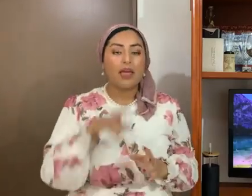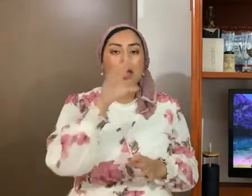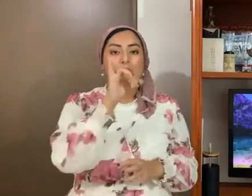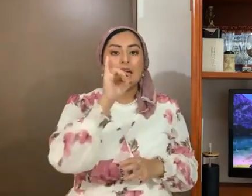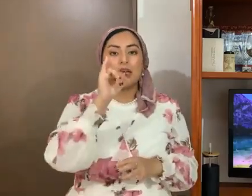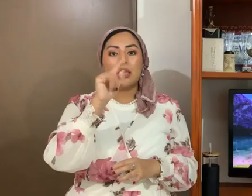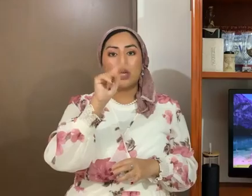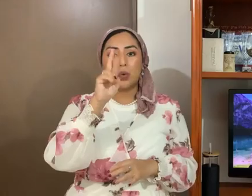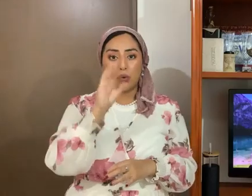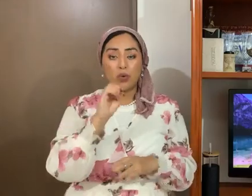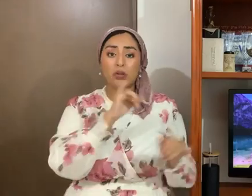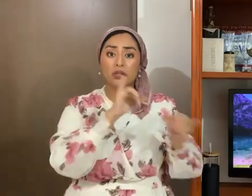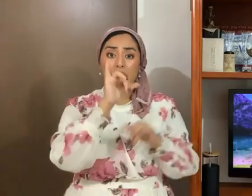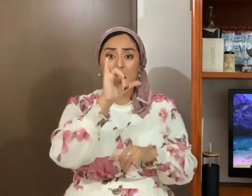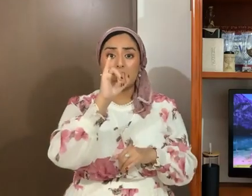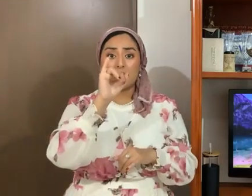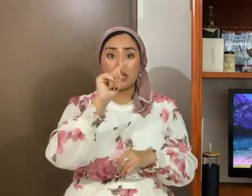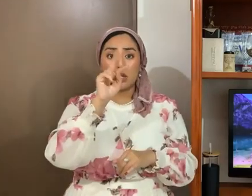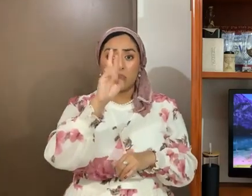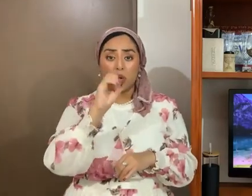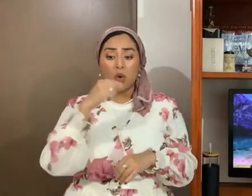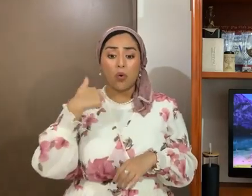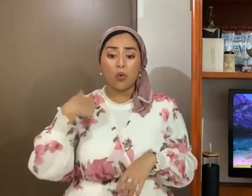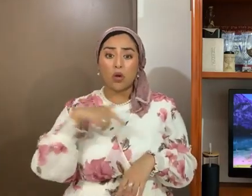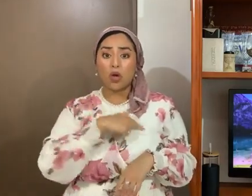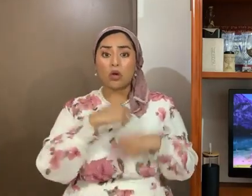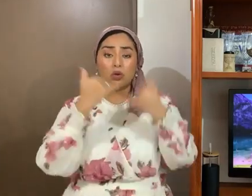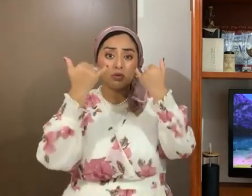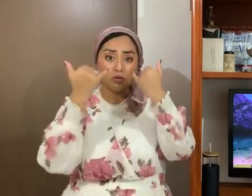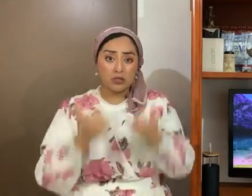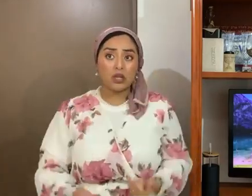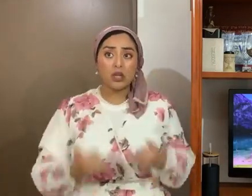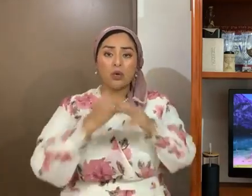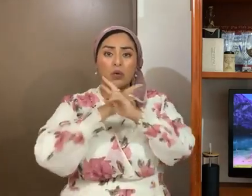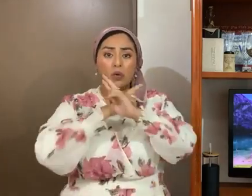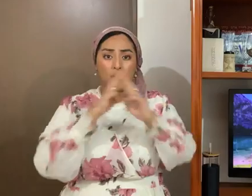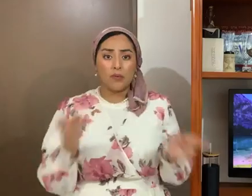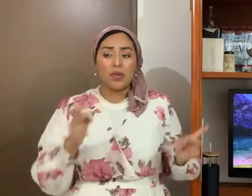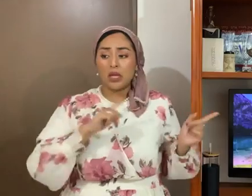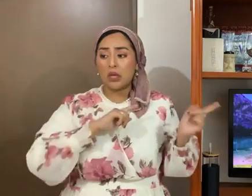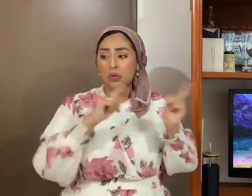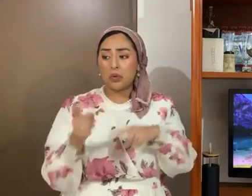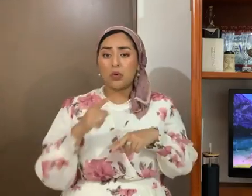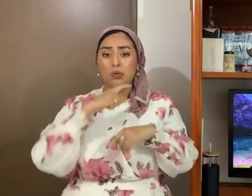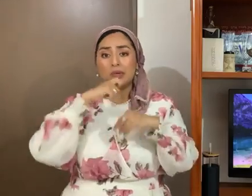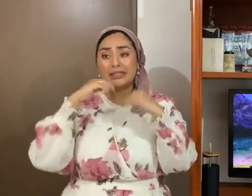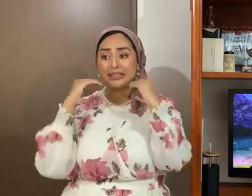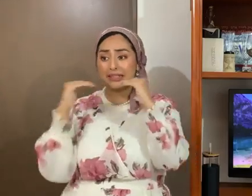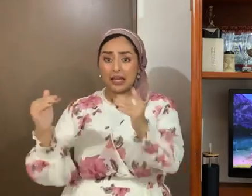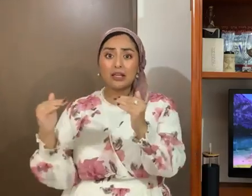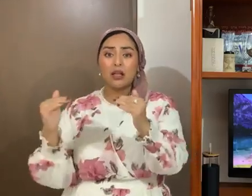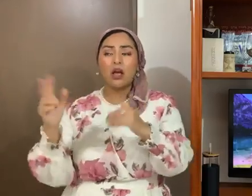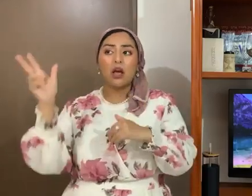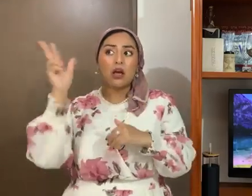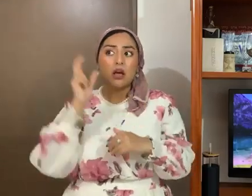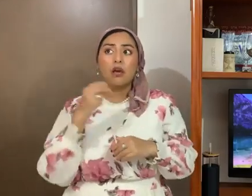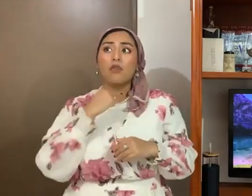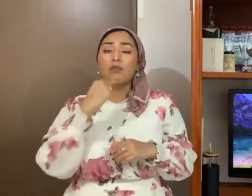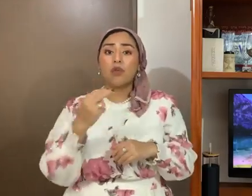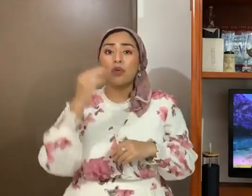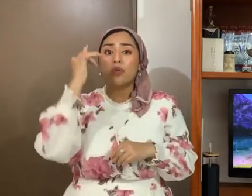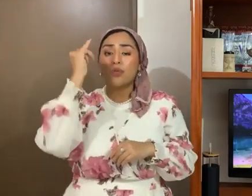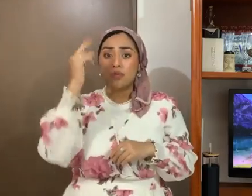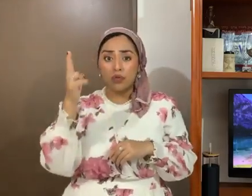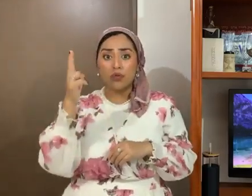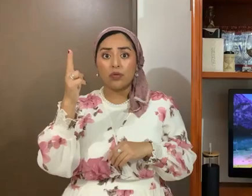Yetro. Así como Yetro, nosotros hoy estamos listos para ir al desierto y escuchar la voz de